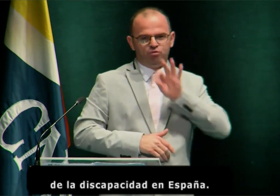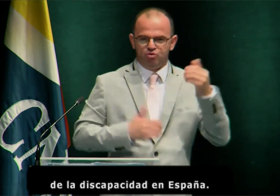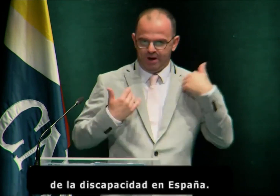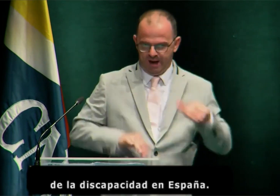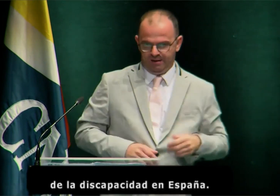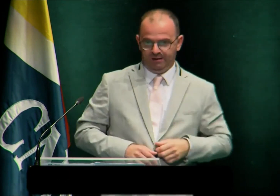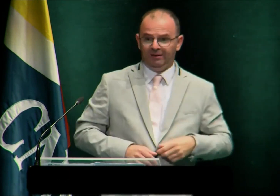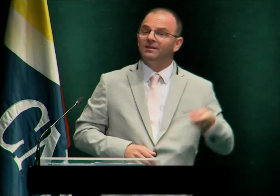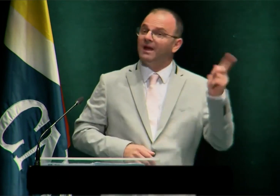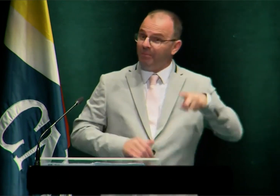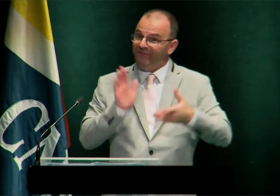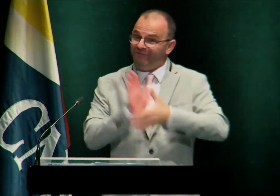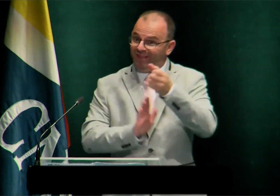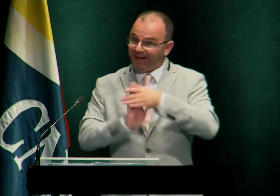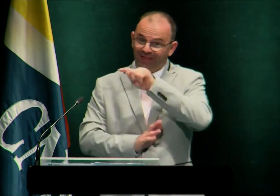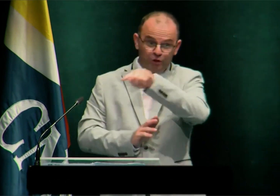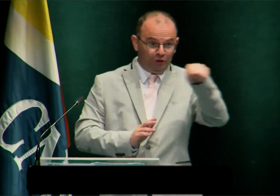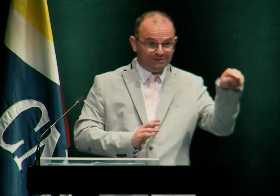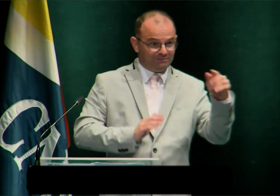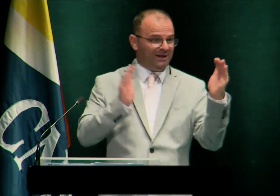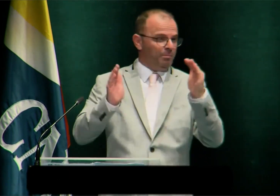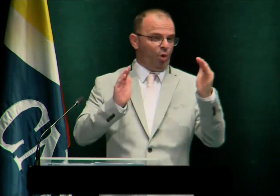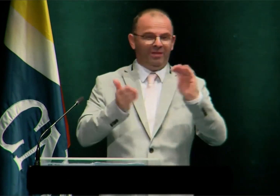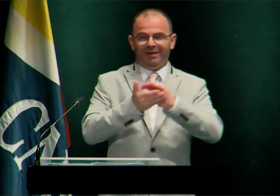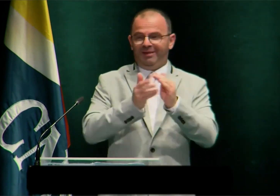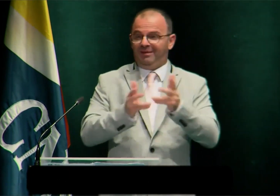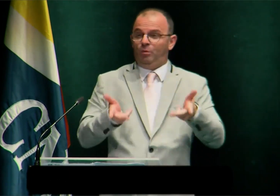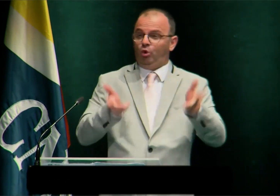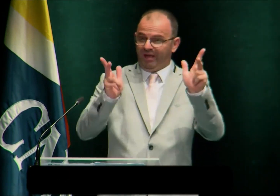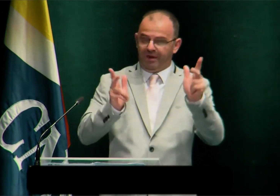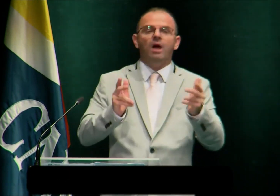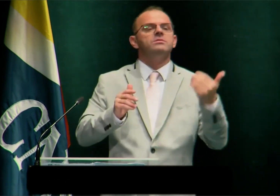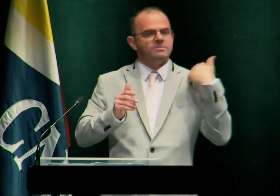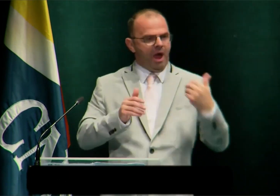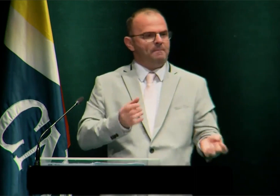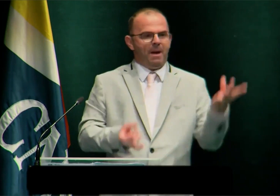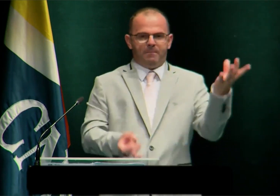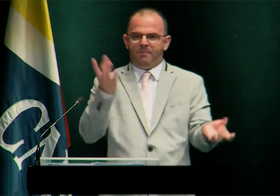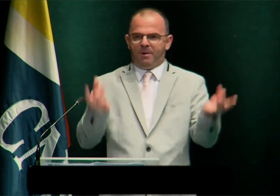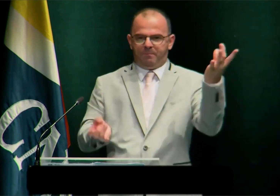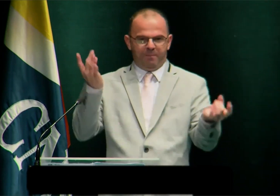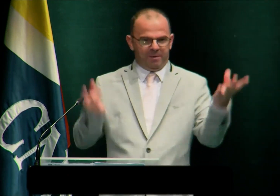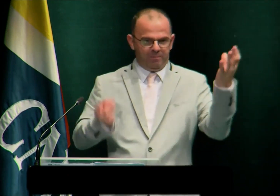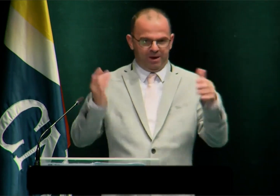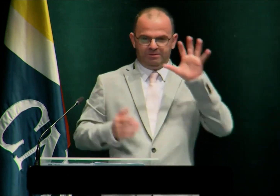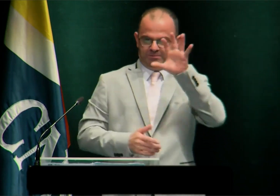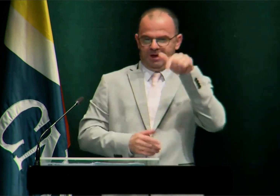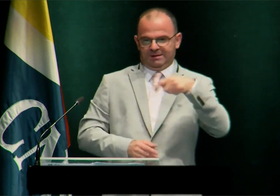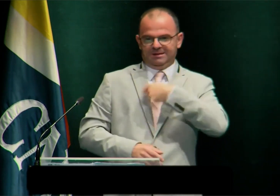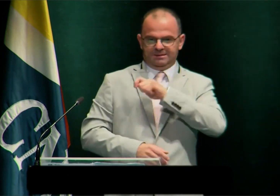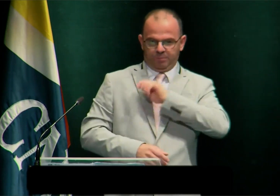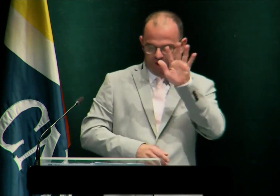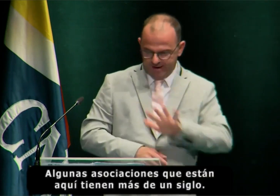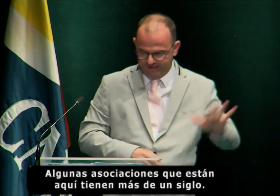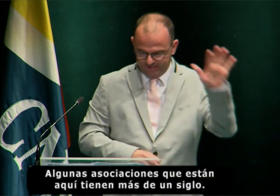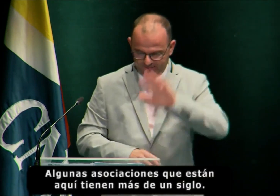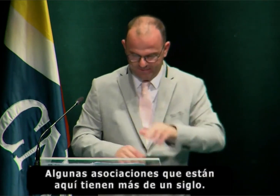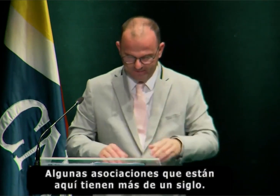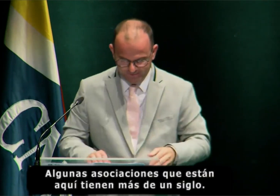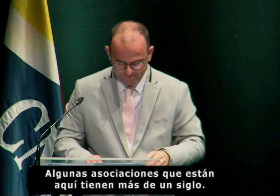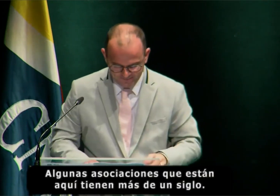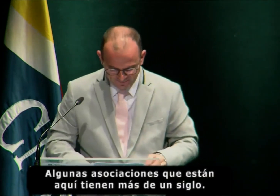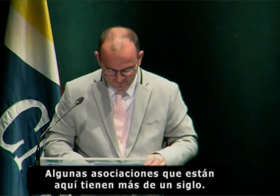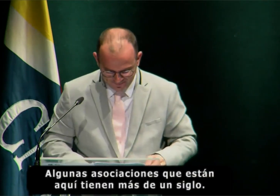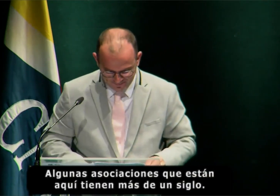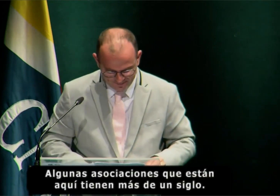Algunas asociaciones que están aquí tienen más de un siglo. Las federaciones aparecieron justo